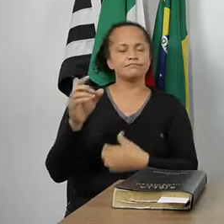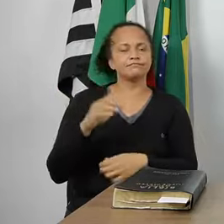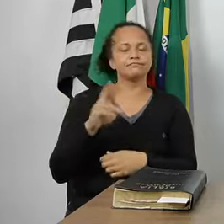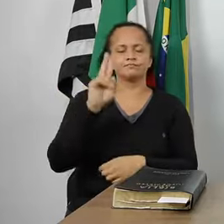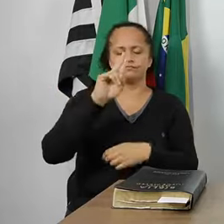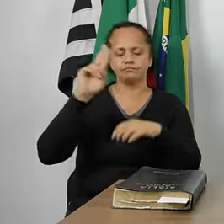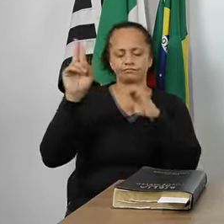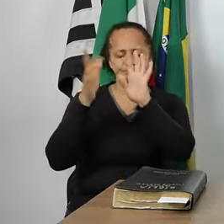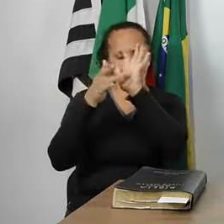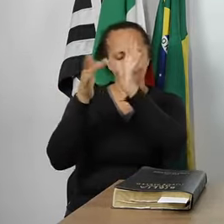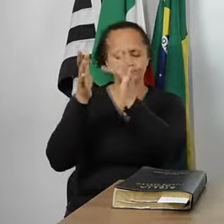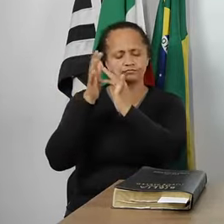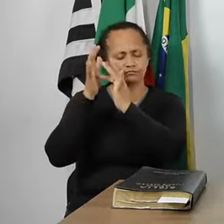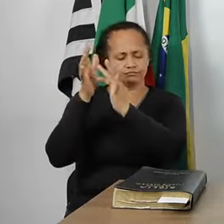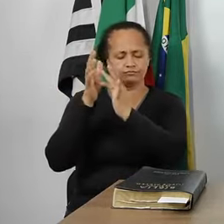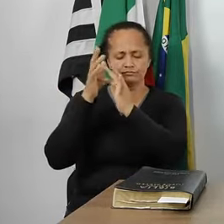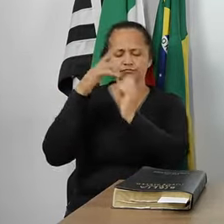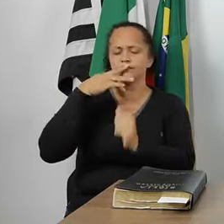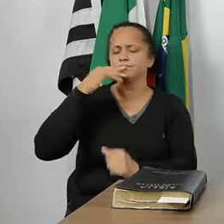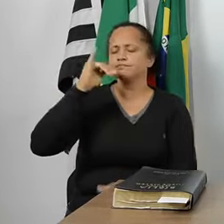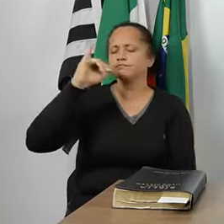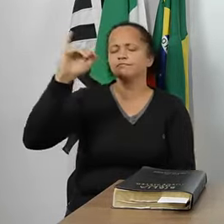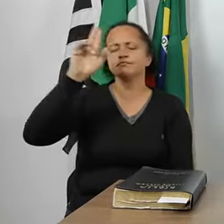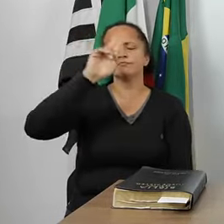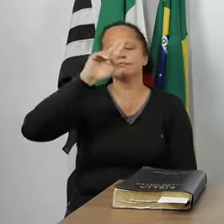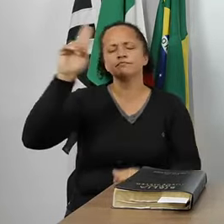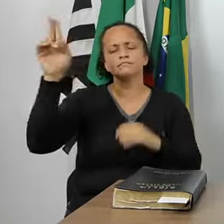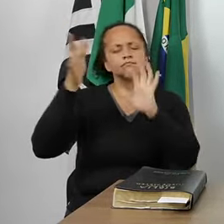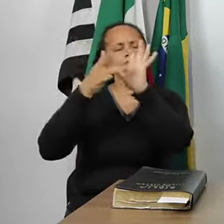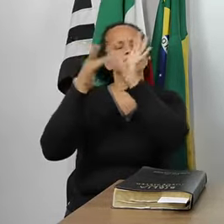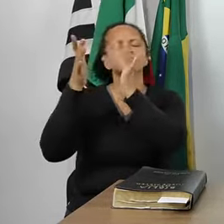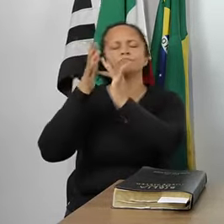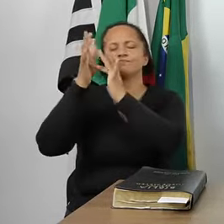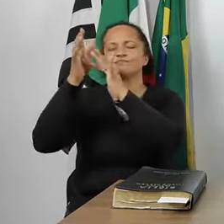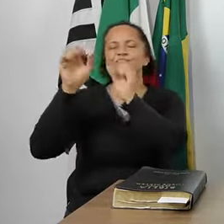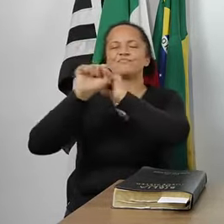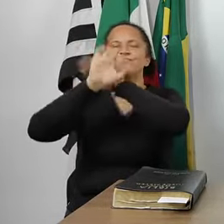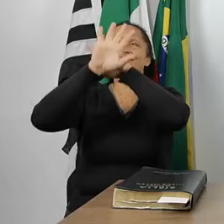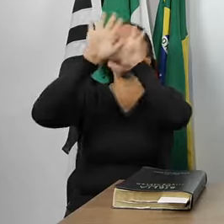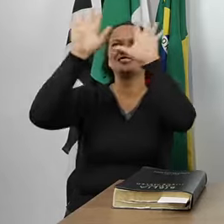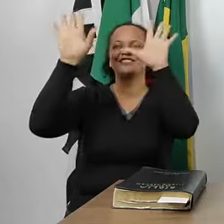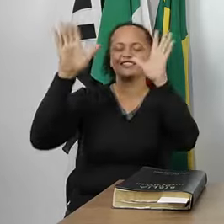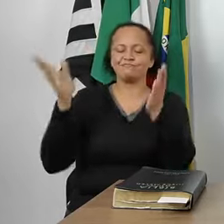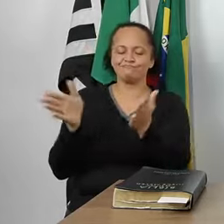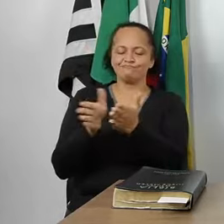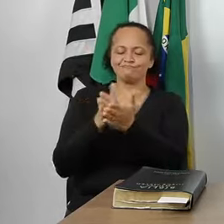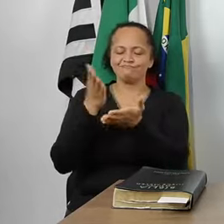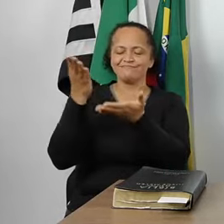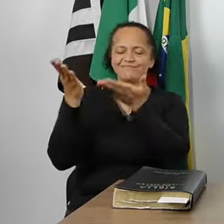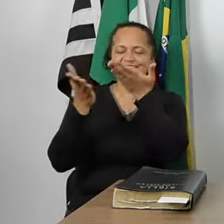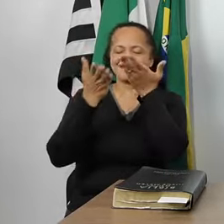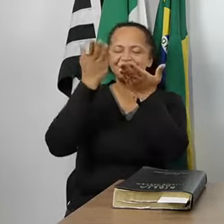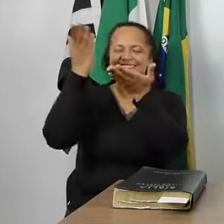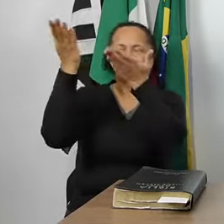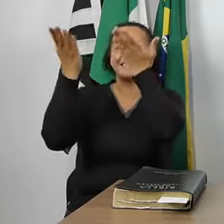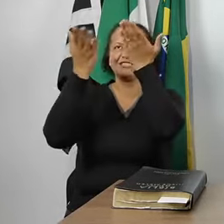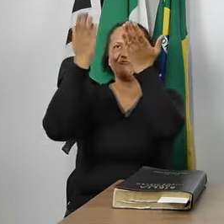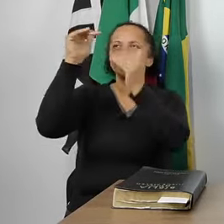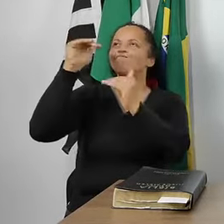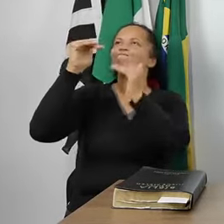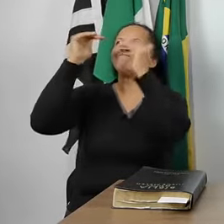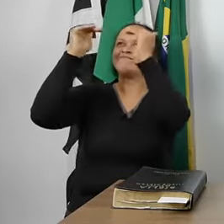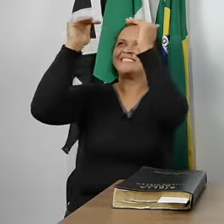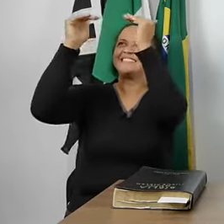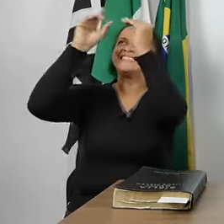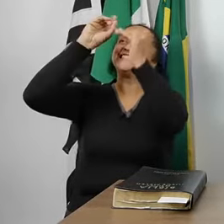de Jesus. Pai, em nome de Jesus Cristo, nós te glorificamos, nós te exaltamos, engrandecemos o teu santo nome